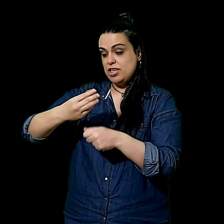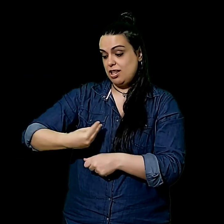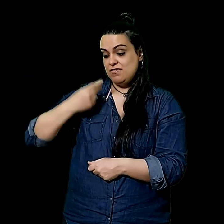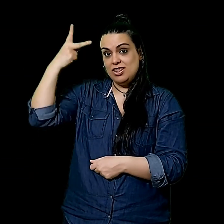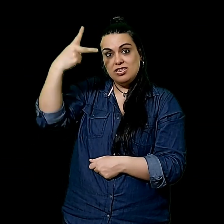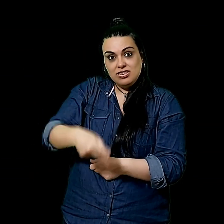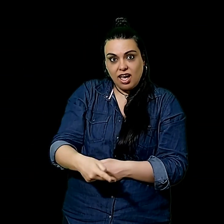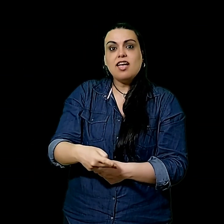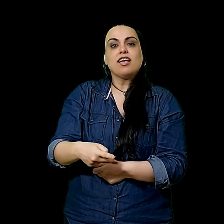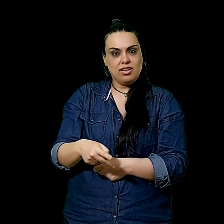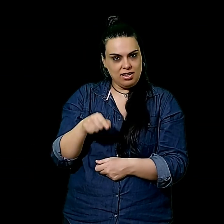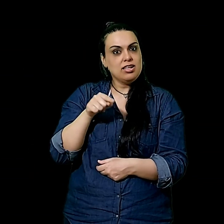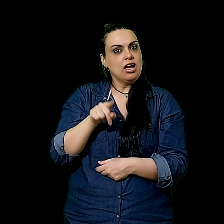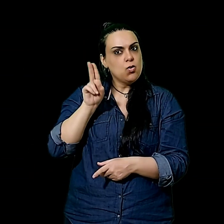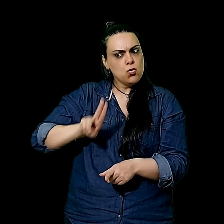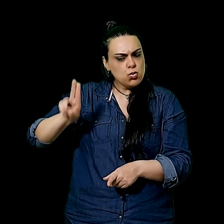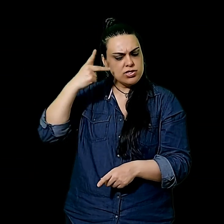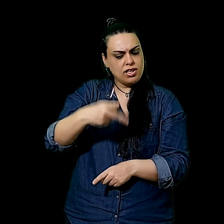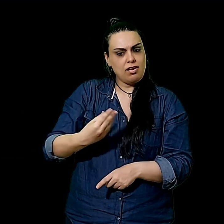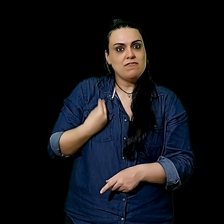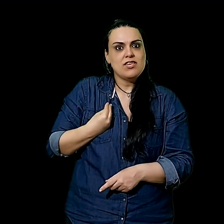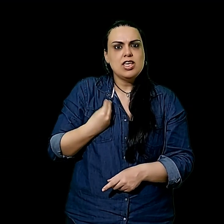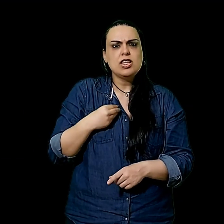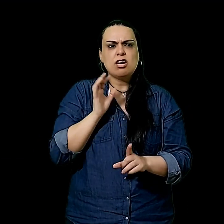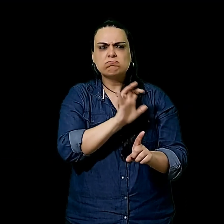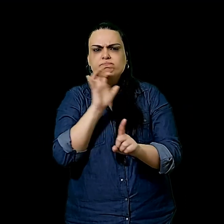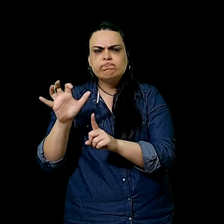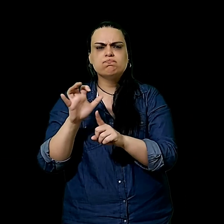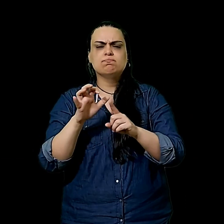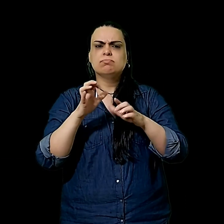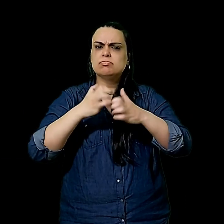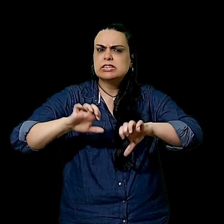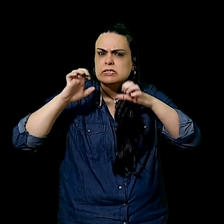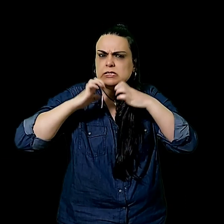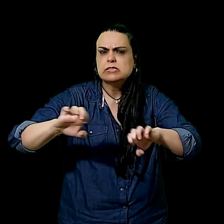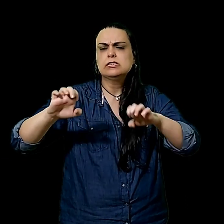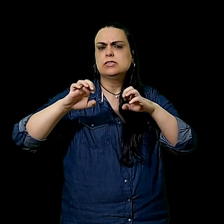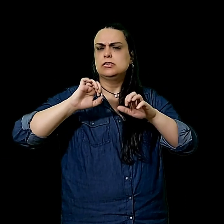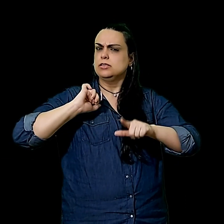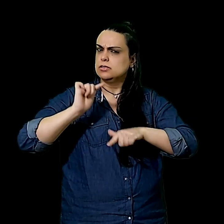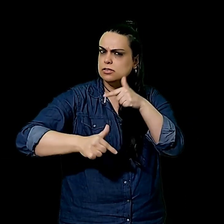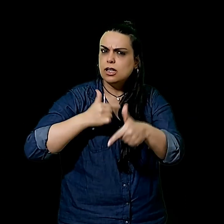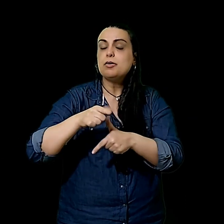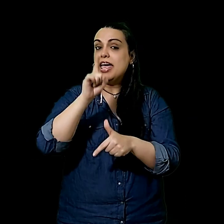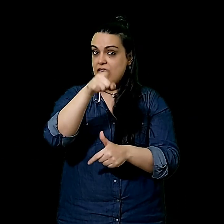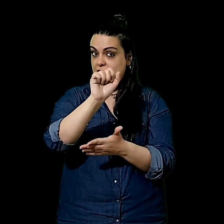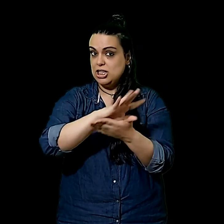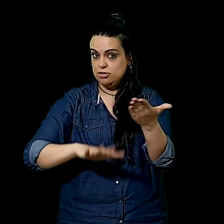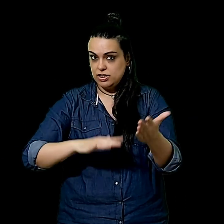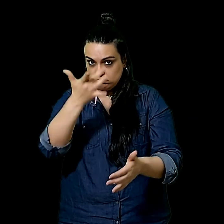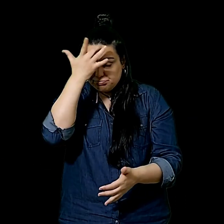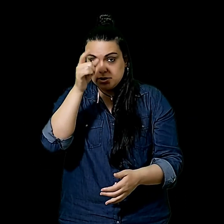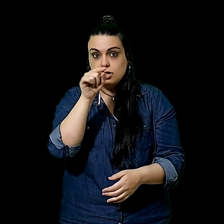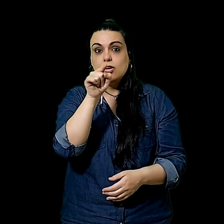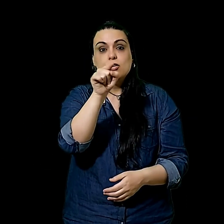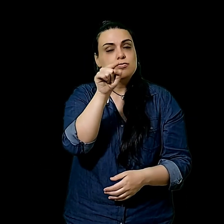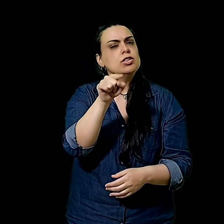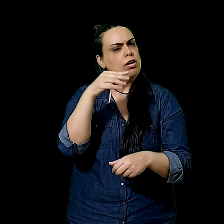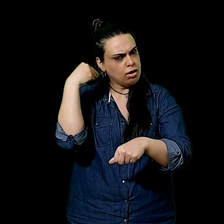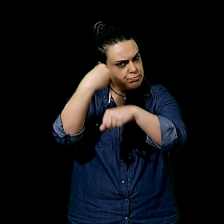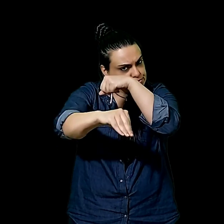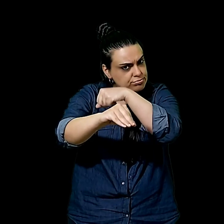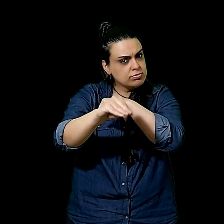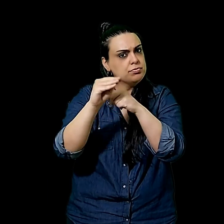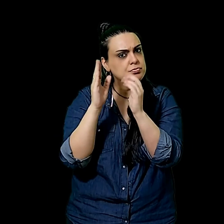vida da Raquel e através da vida da Raquel. Eu quero deixar isso aqui como uma das tarefas de hoje, tá bom? Ouça a